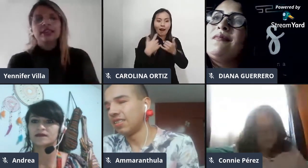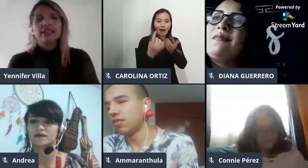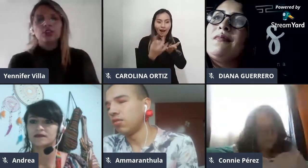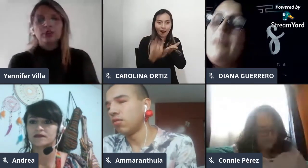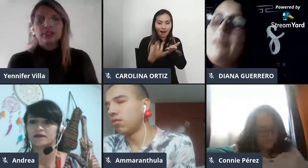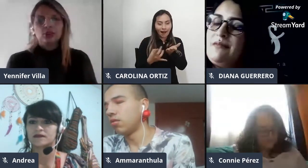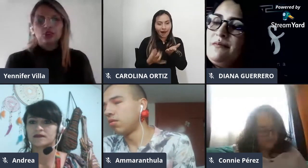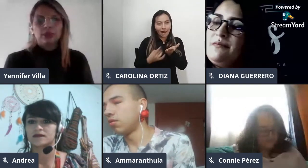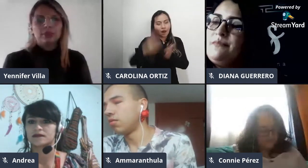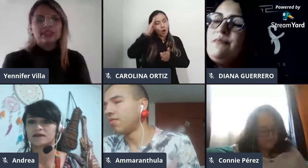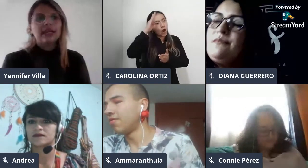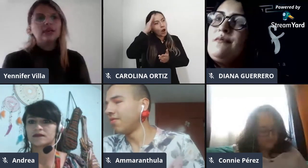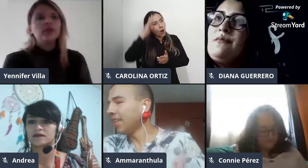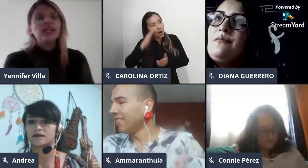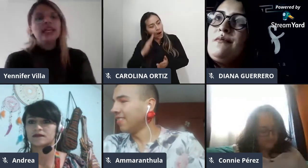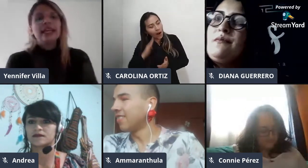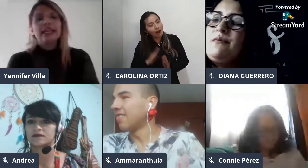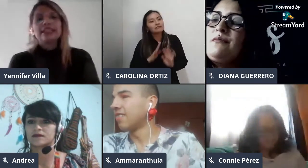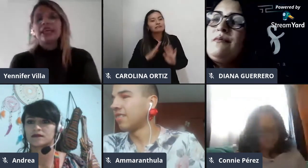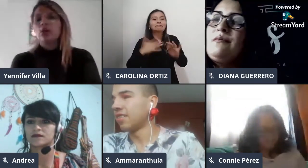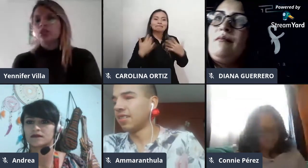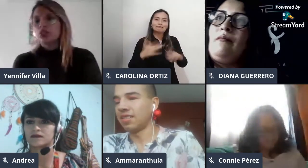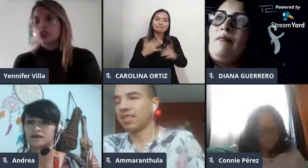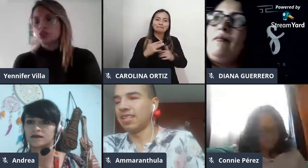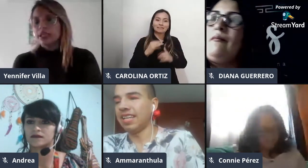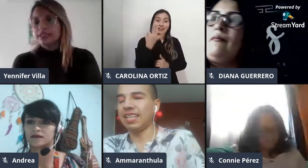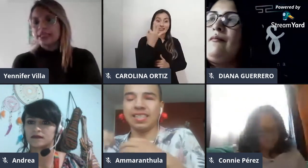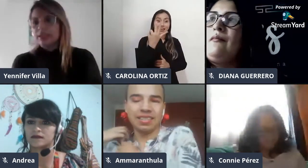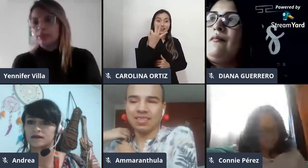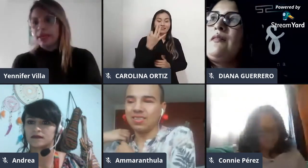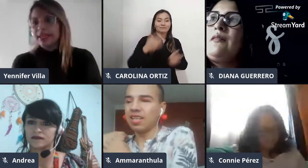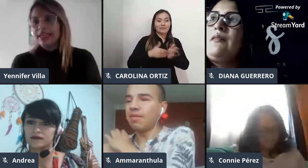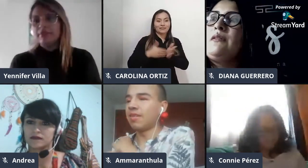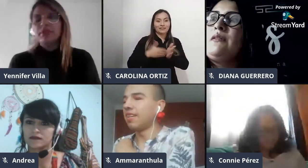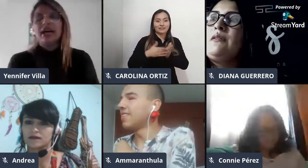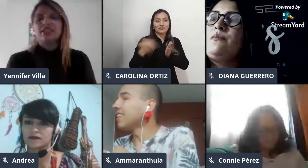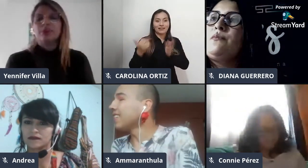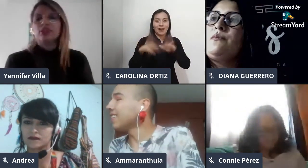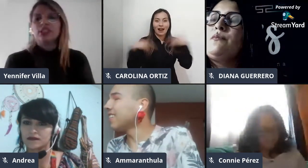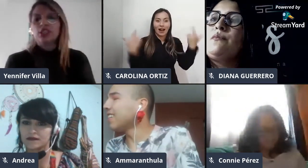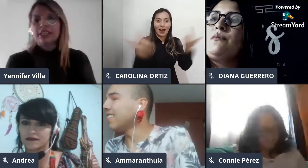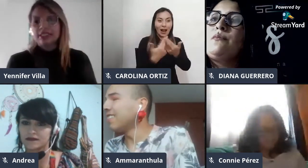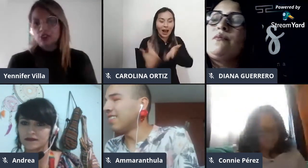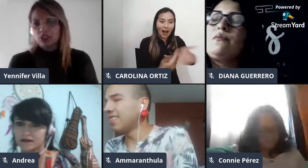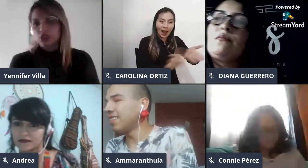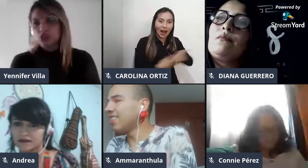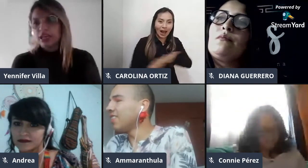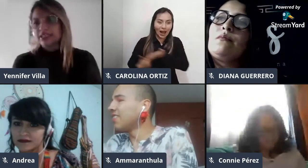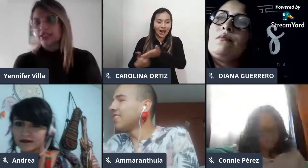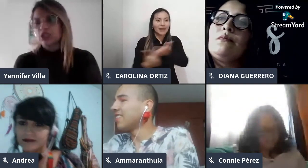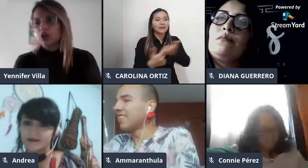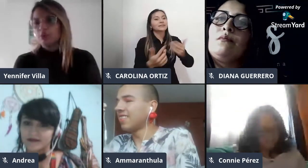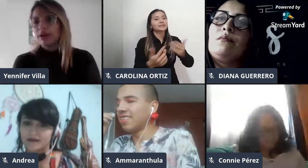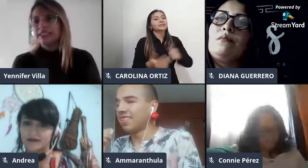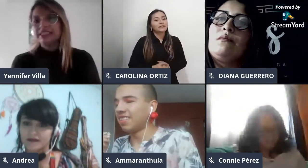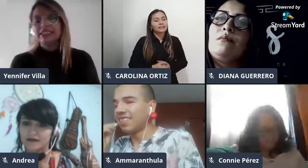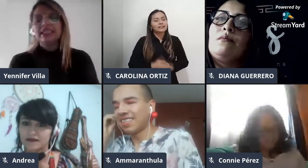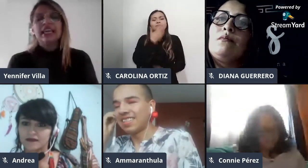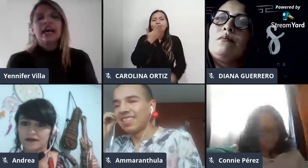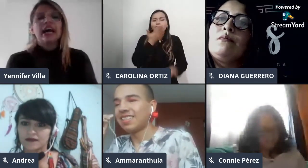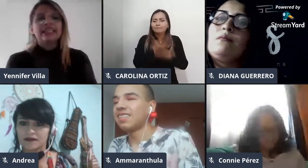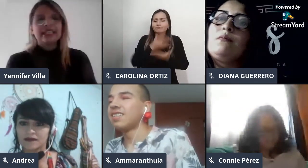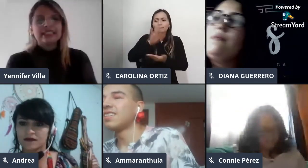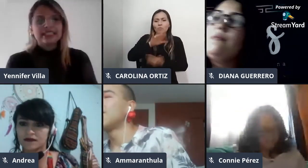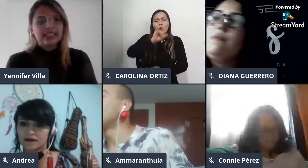estos tres conversatorios que han pasado. Saludos a los estudiantes del IPN, a las personas de organizaciones sociales que nos